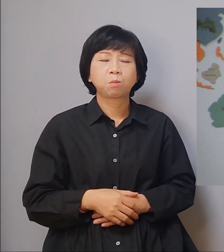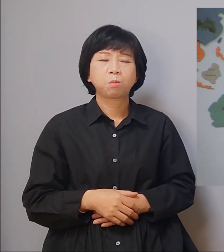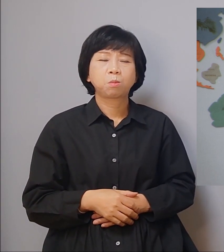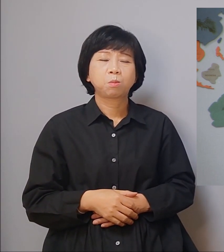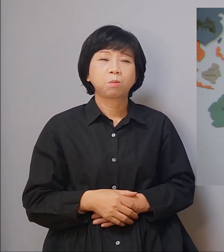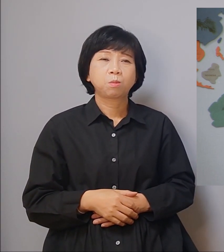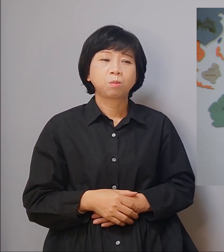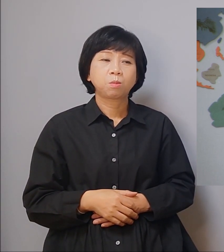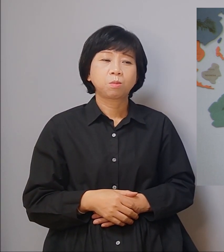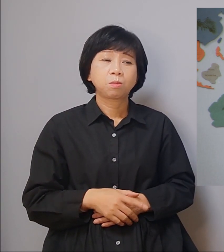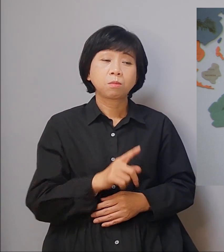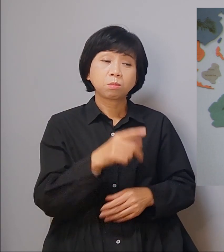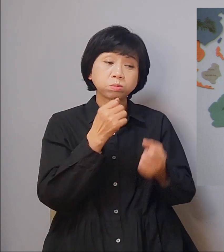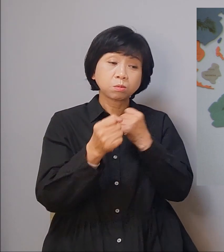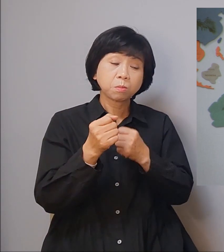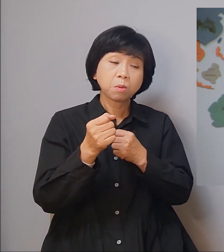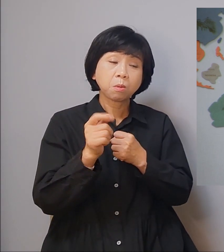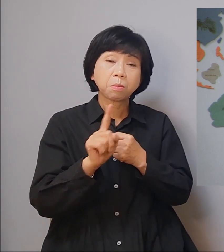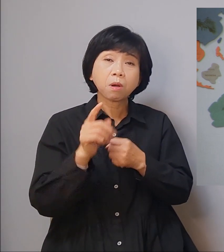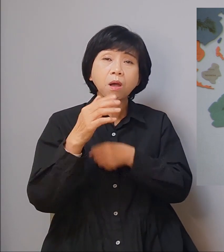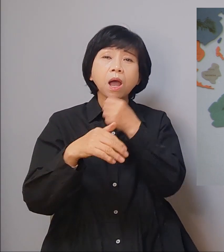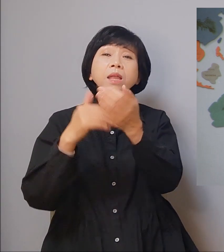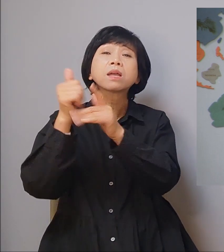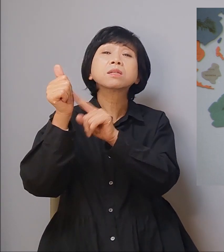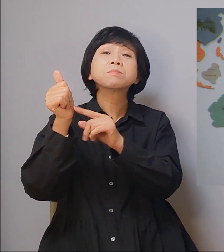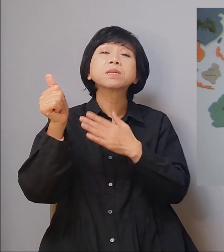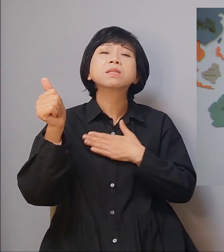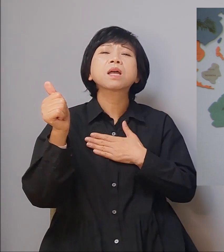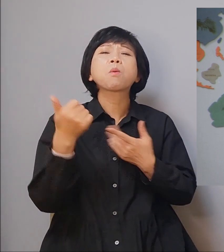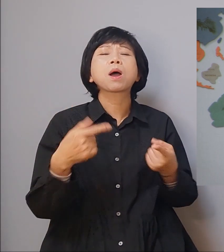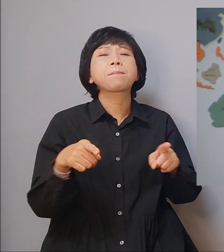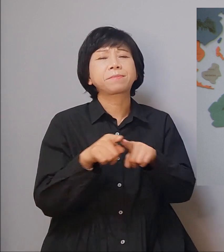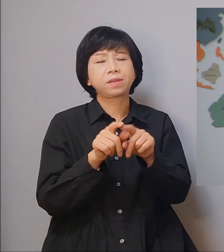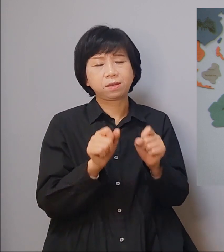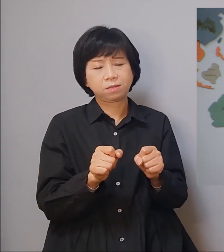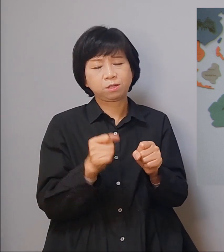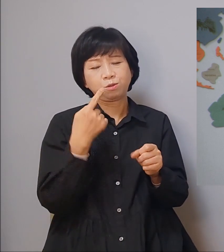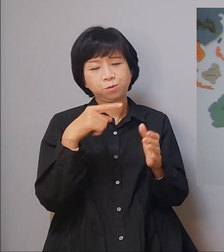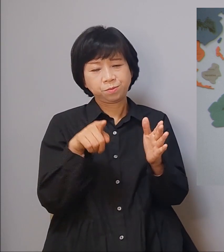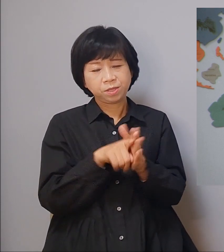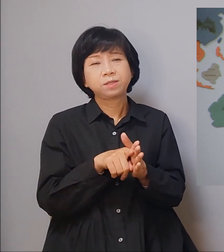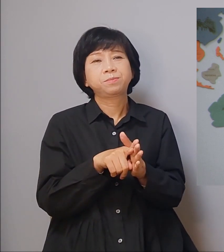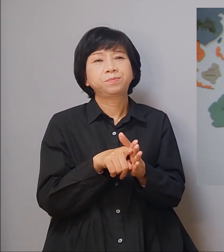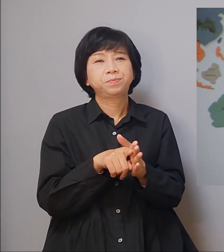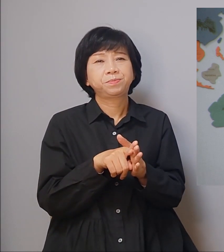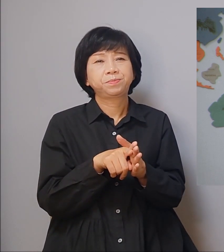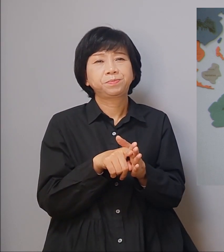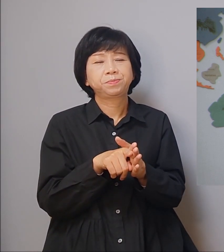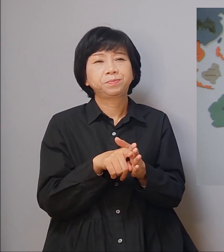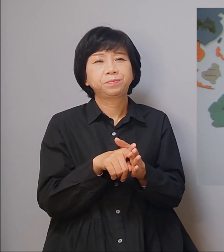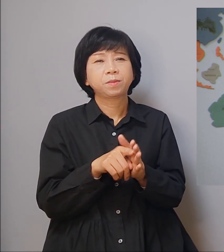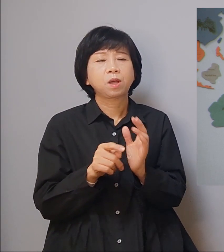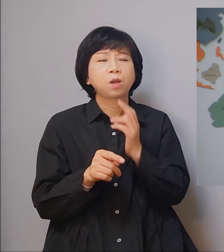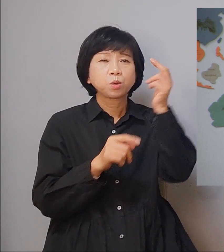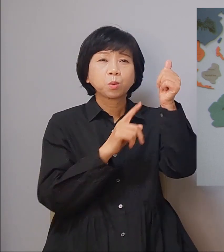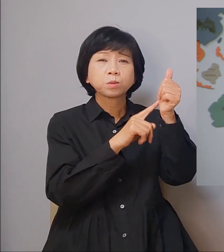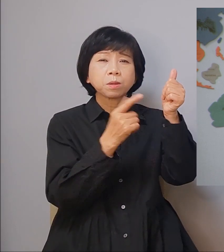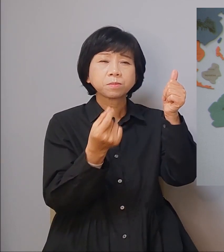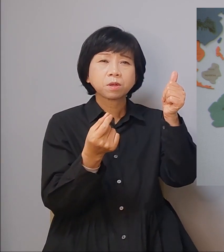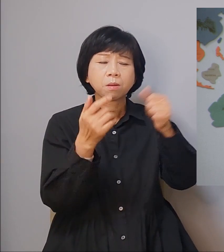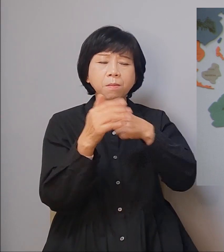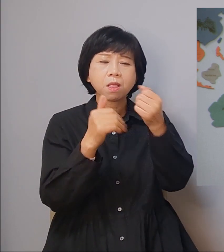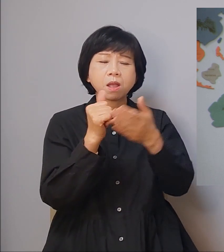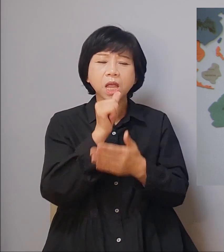하지만 그곳에서조차도 하나님은 우리와 어떻게 하신다고요? 함께 하시는 줄 믿습니다. 요셉처럼 하나님